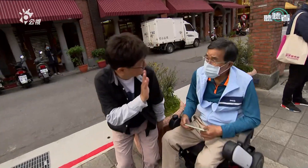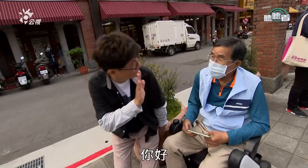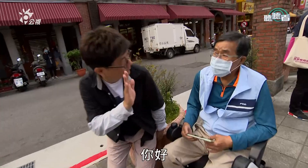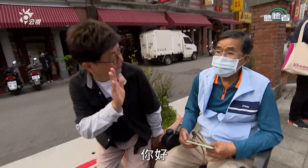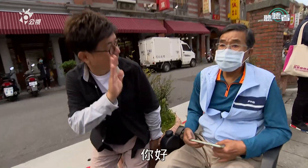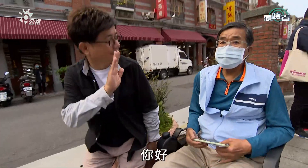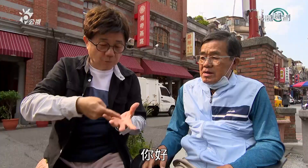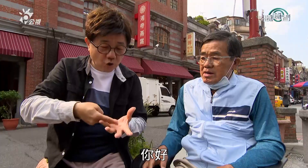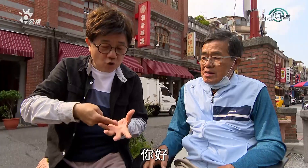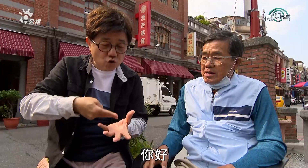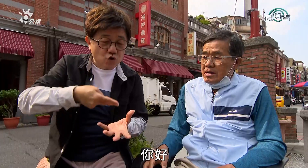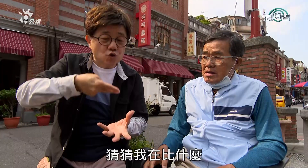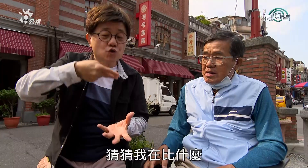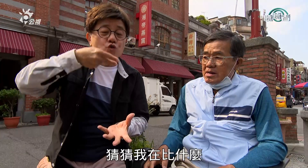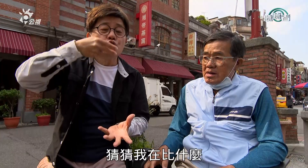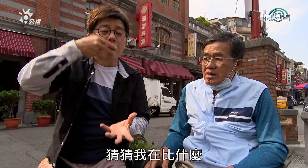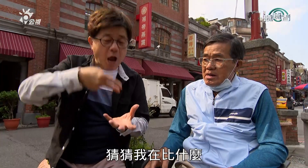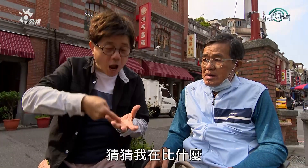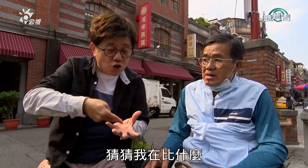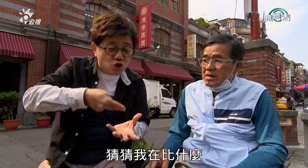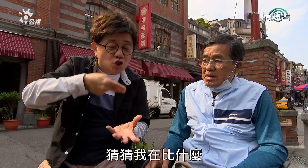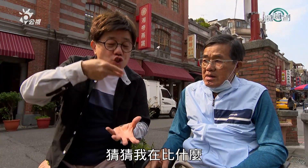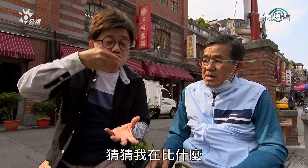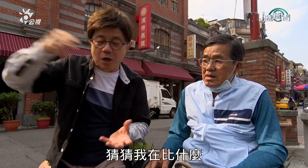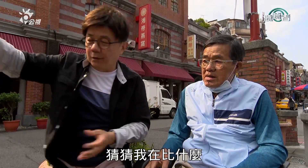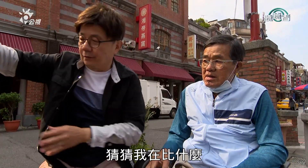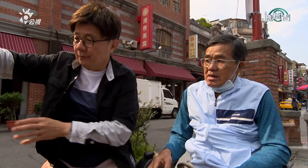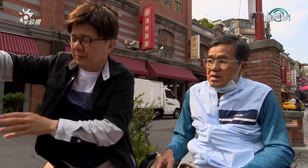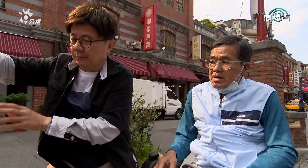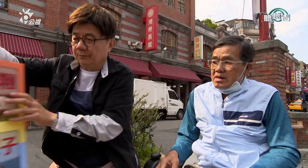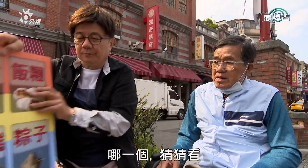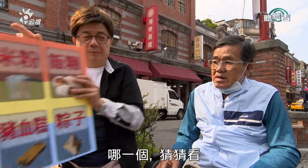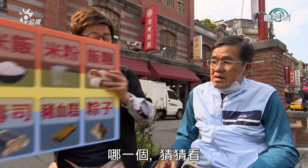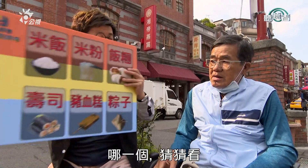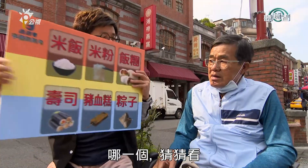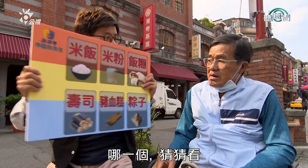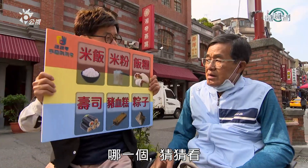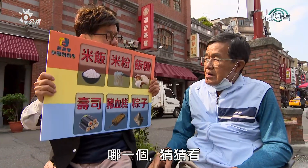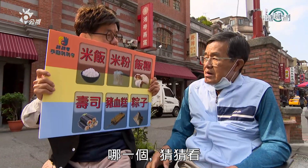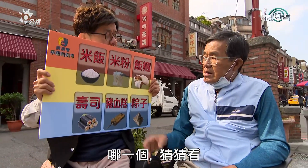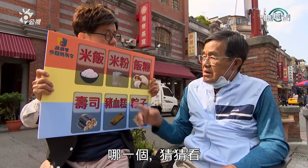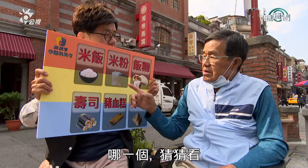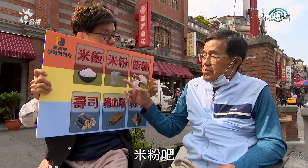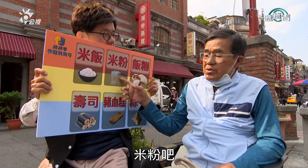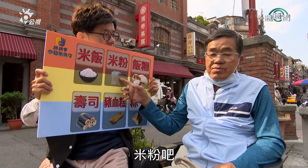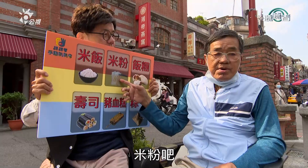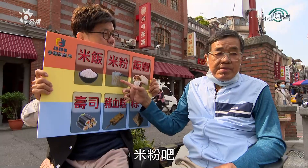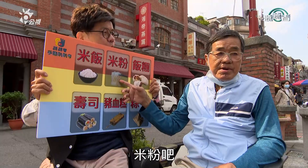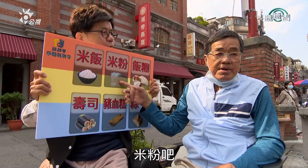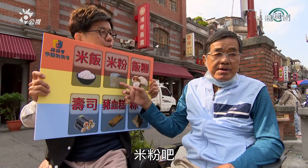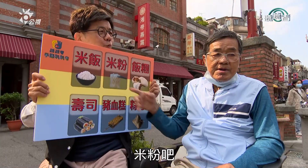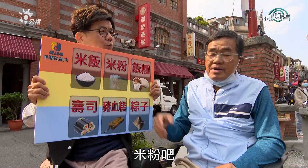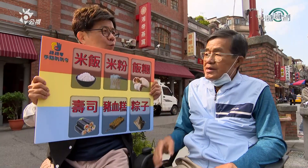哎，你好，猜猜我在比什么？哪一个？猜猜看。 米粉。